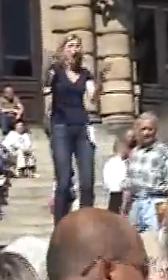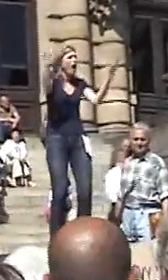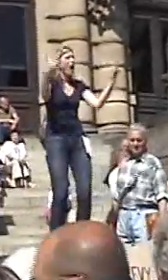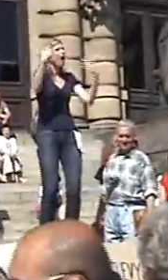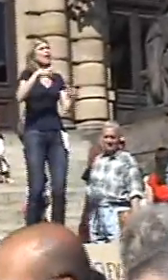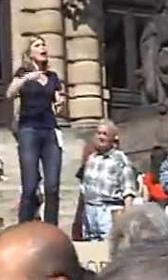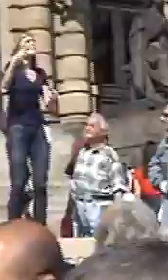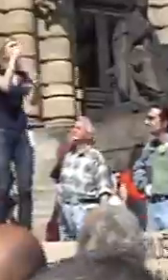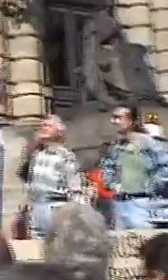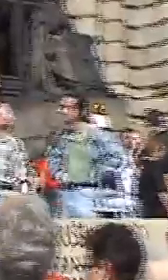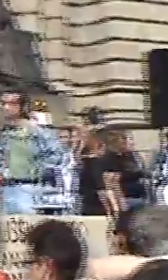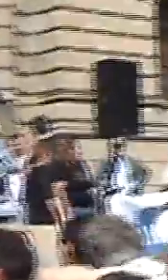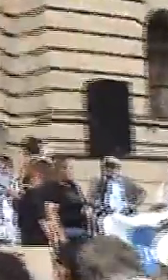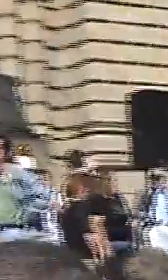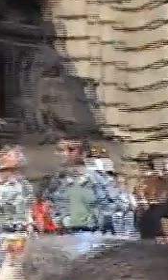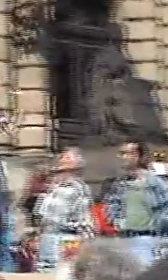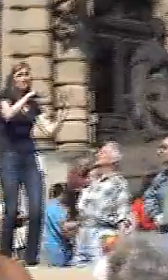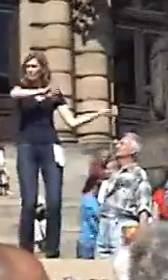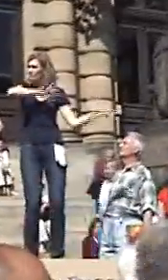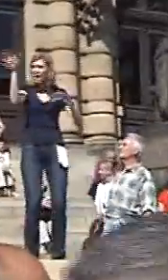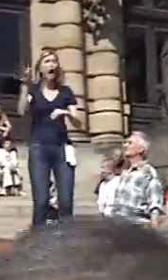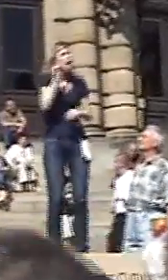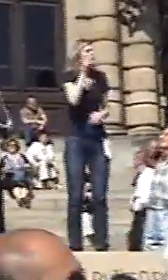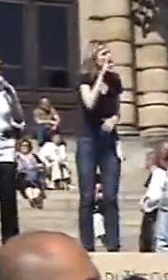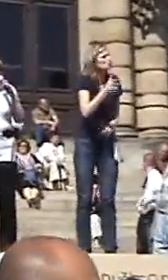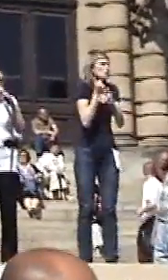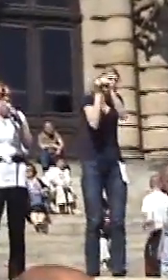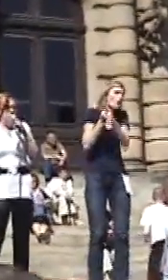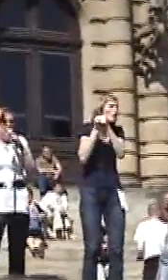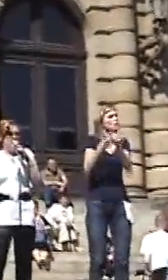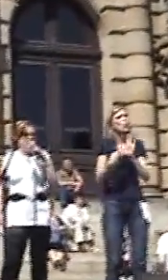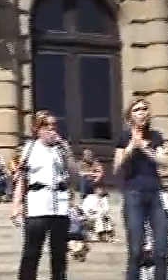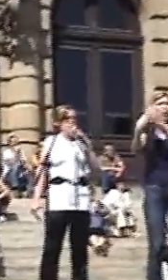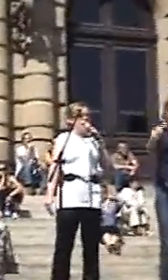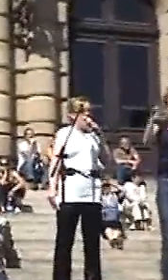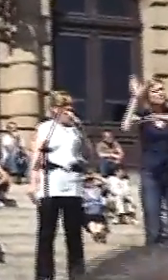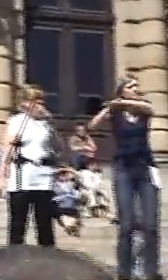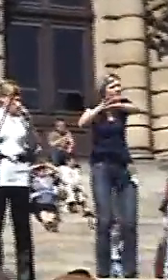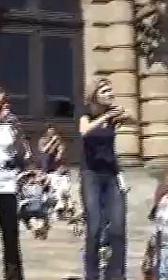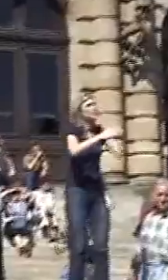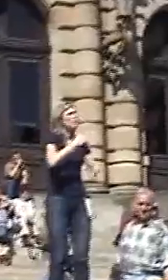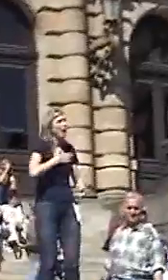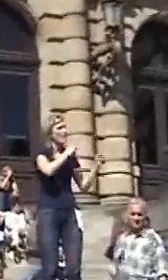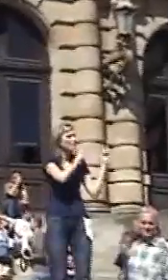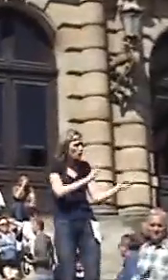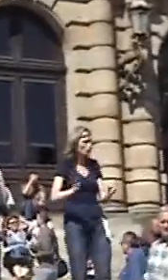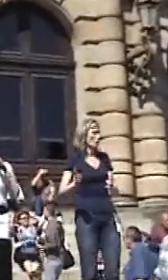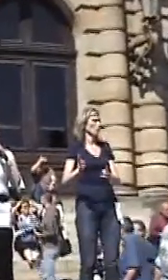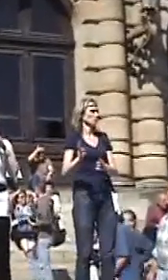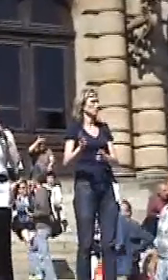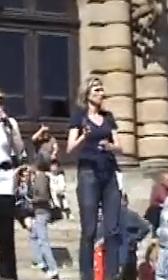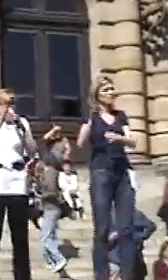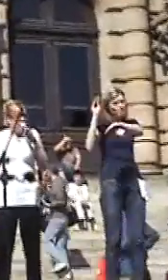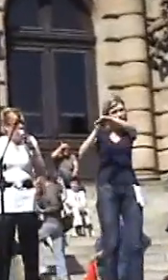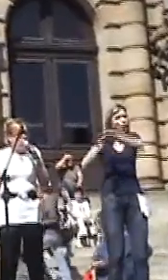a rezignaci překonat, překonávat ji každý den a ukazovat, že máme alternativy